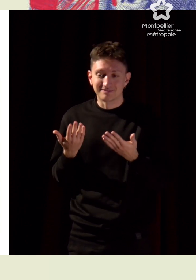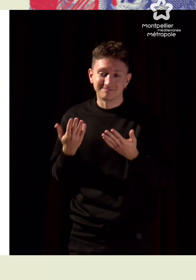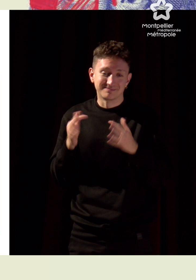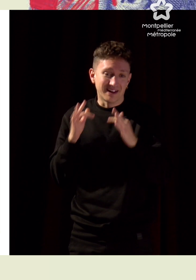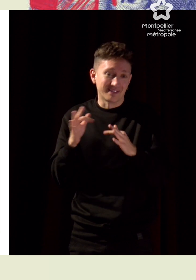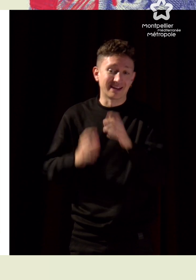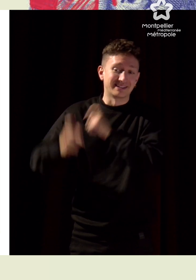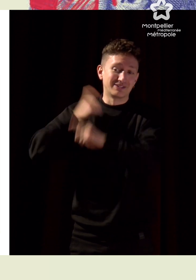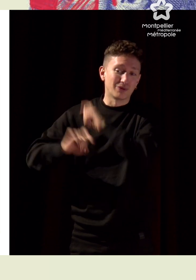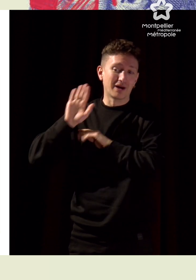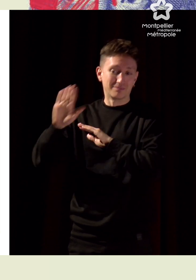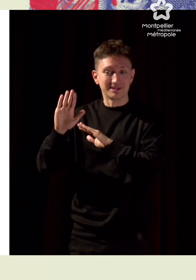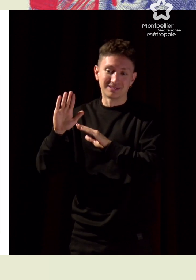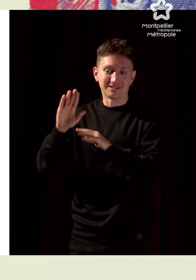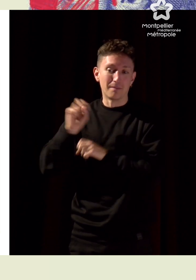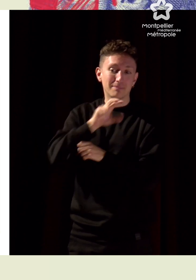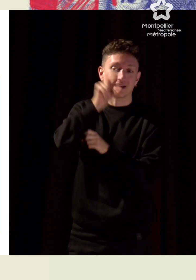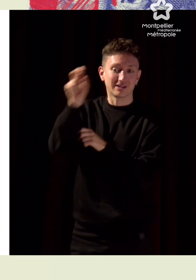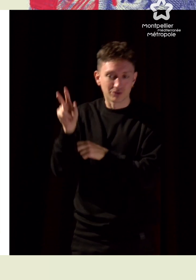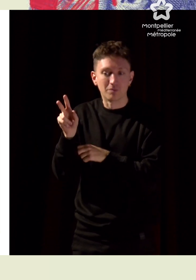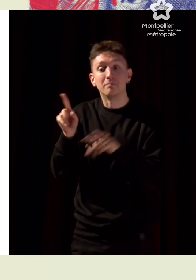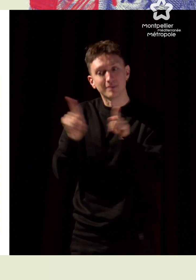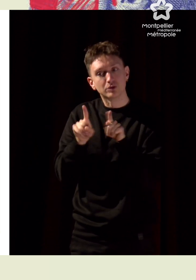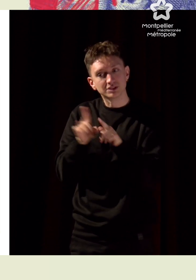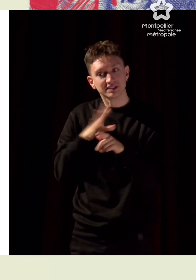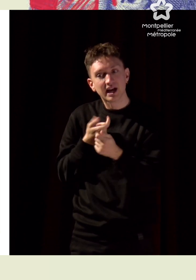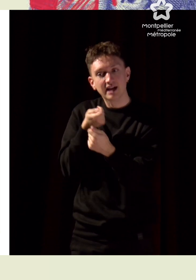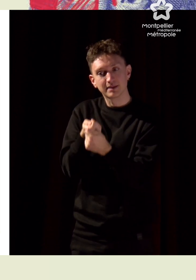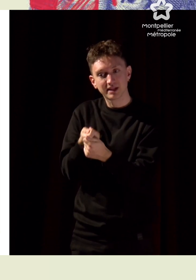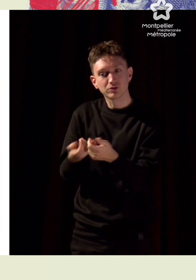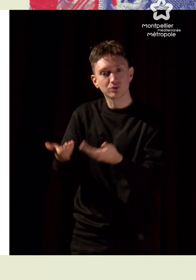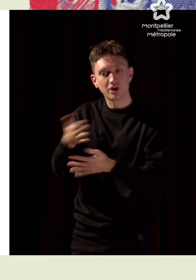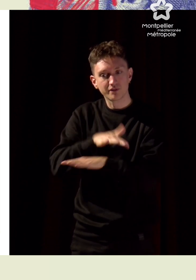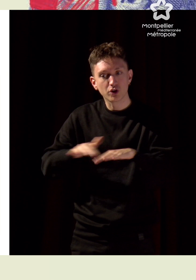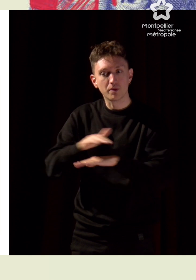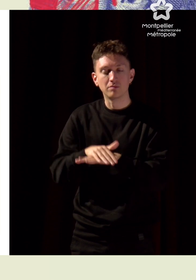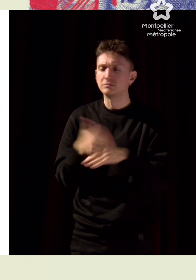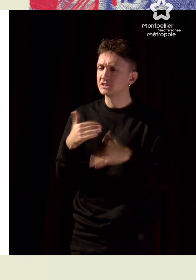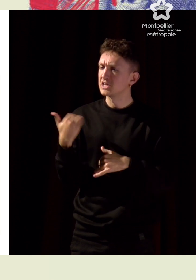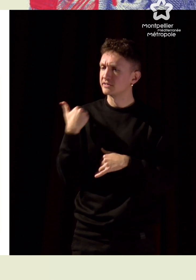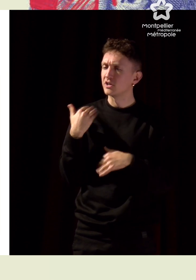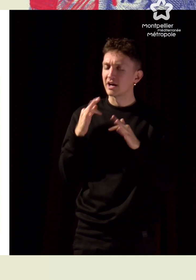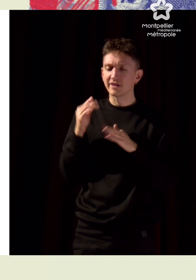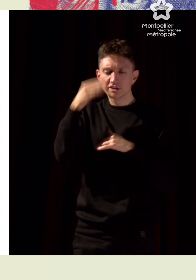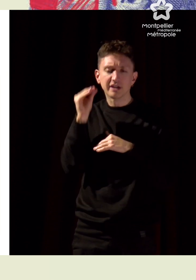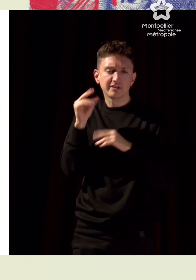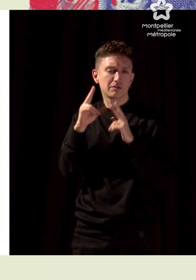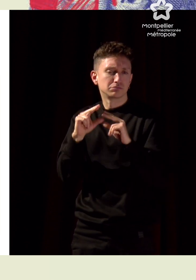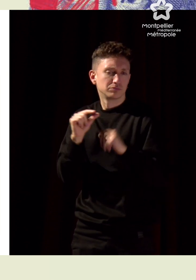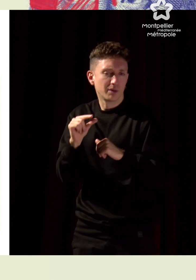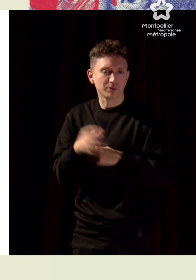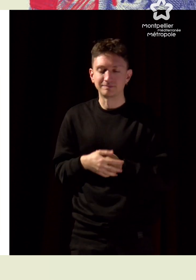migration, mais il y a aussi les adaptations. Donc j'ai un peu évoqué avec Néandertal. Quand on sort, nous, on est un